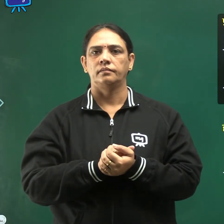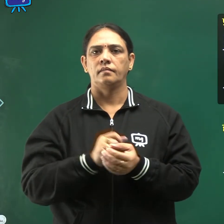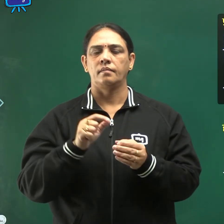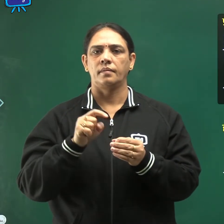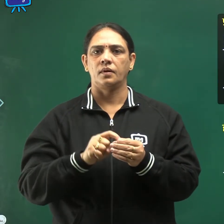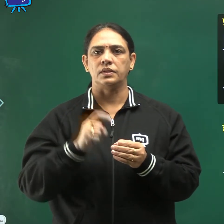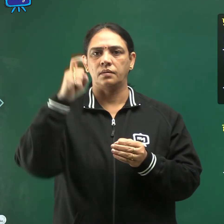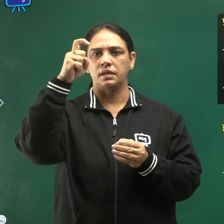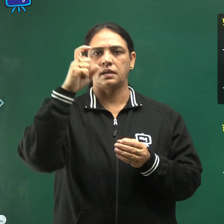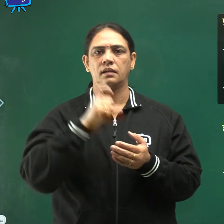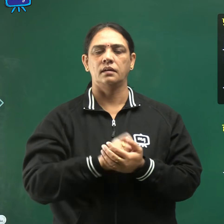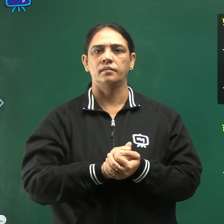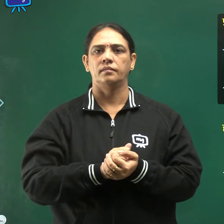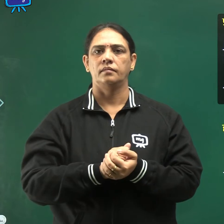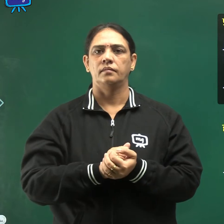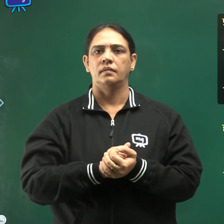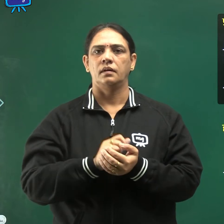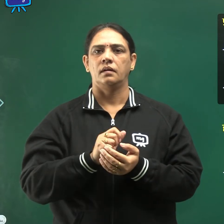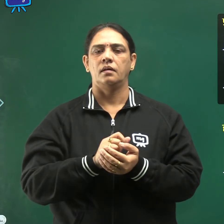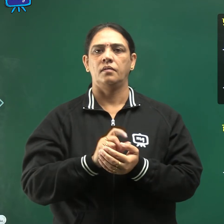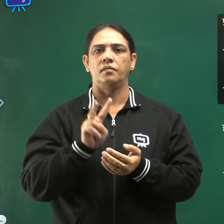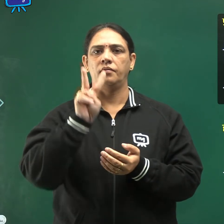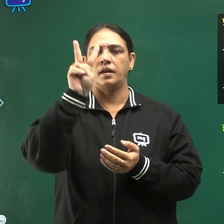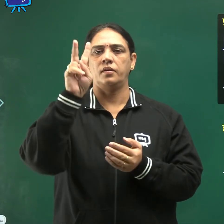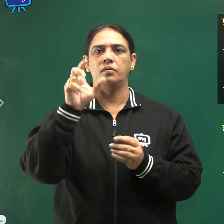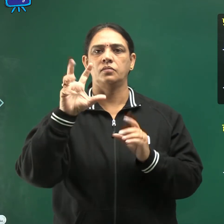प्रश्न नंबर 7, मान ज्ञात